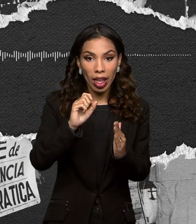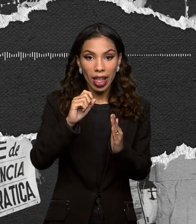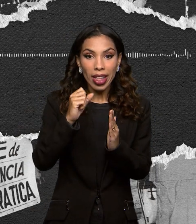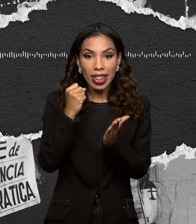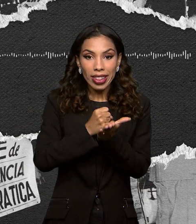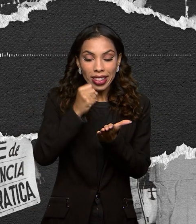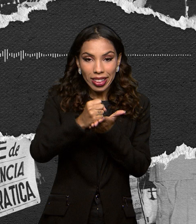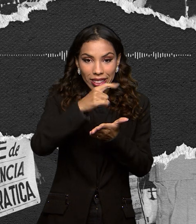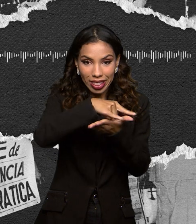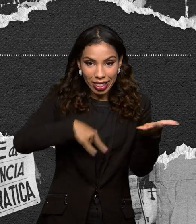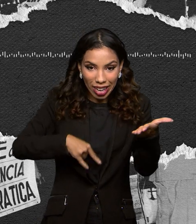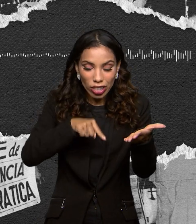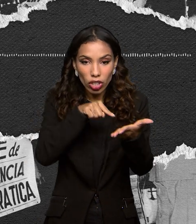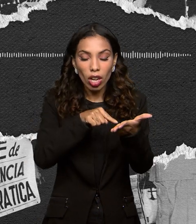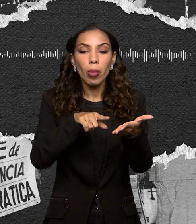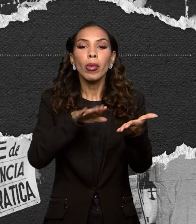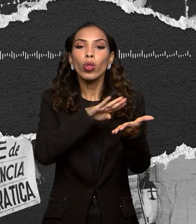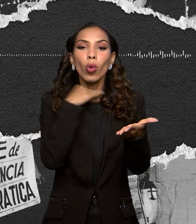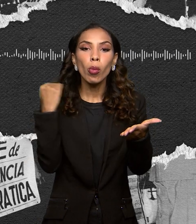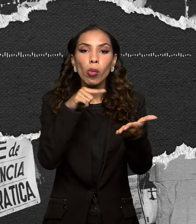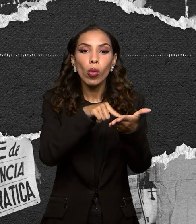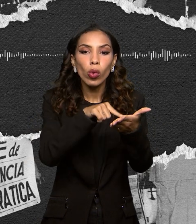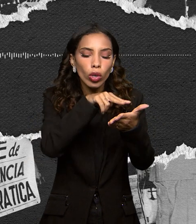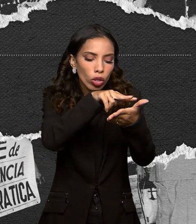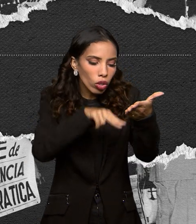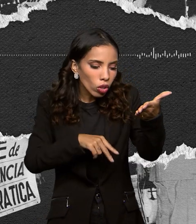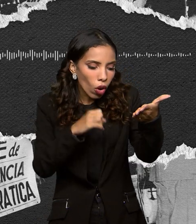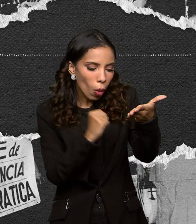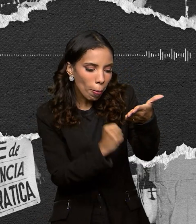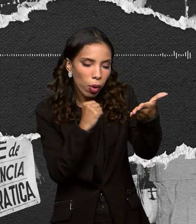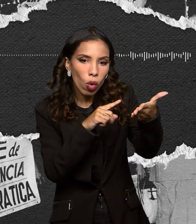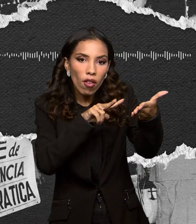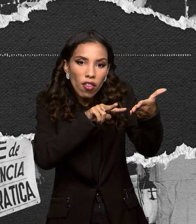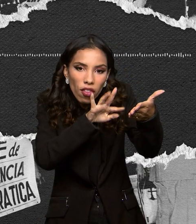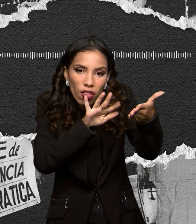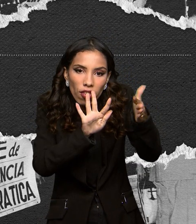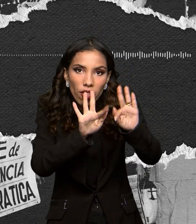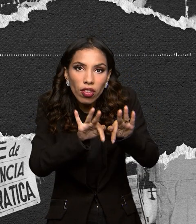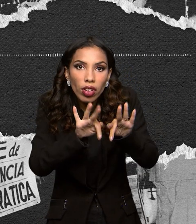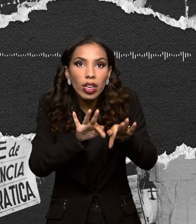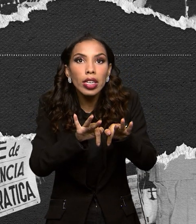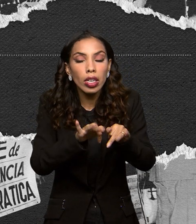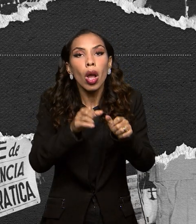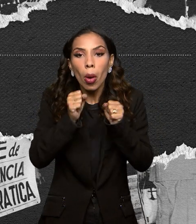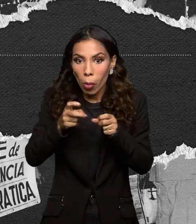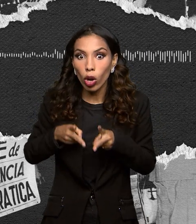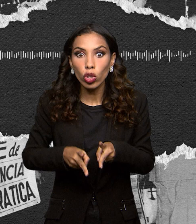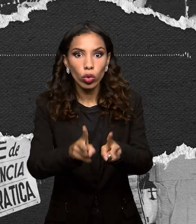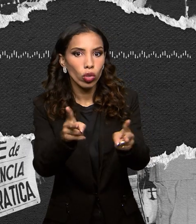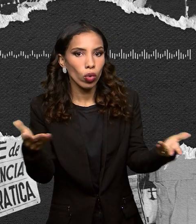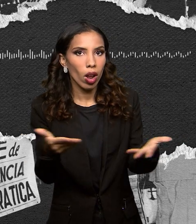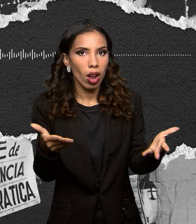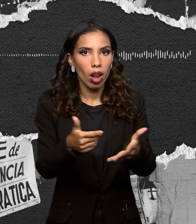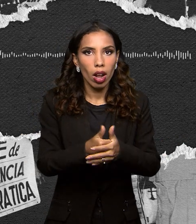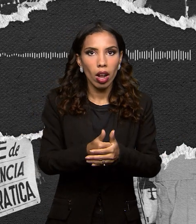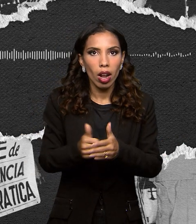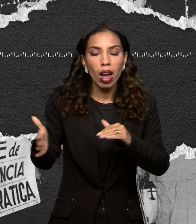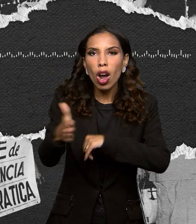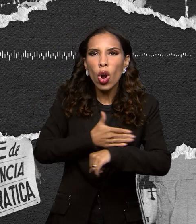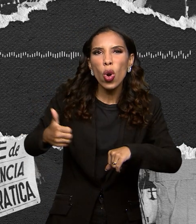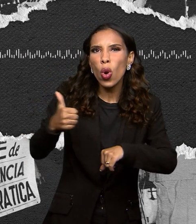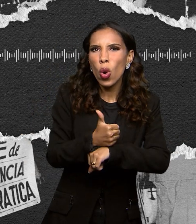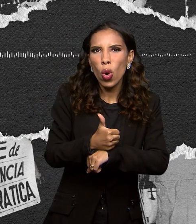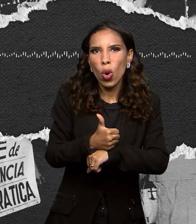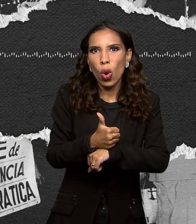É que a gravação do repórter Esso não resistiu ao tempo na íntegra. Pronto, fecha parênteses, pode continuar. Golpe não é uma coisa